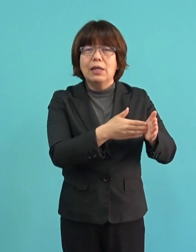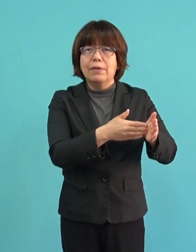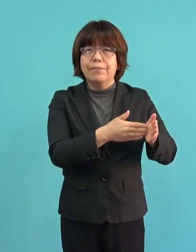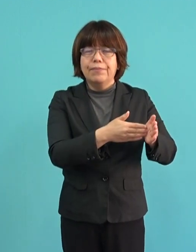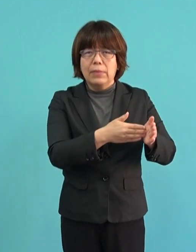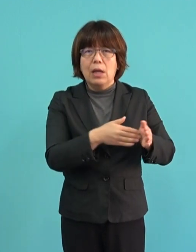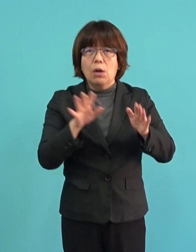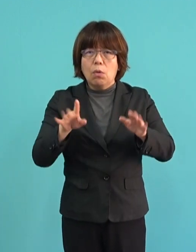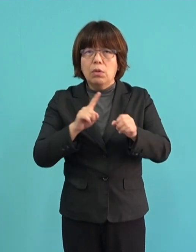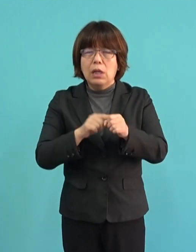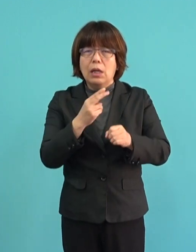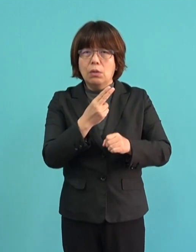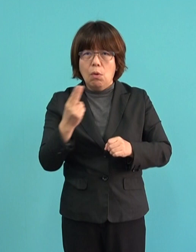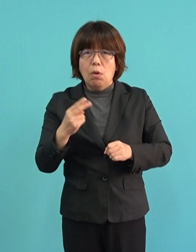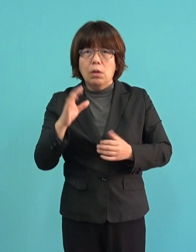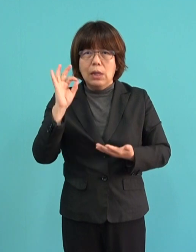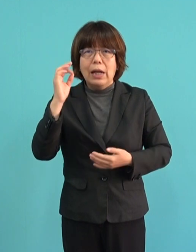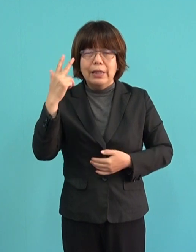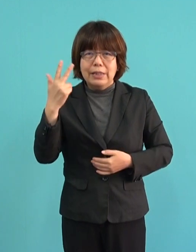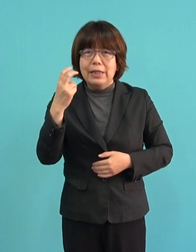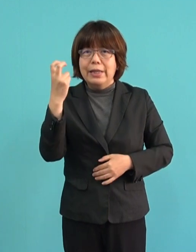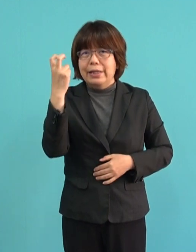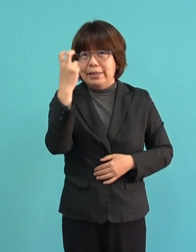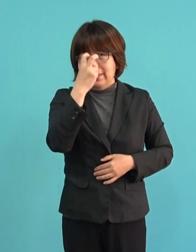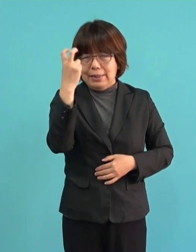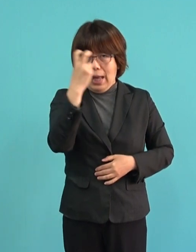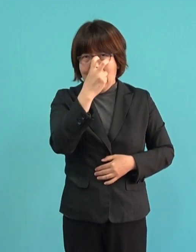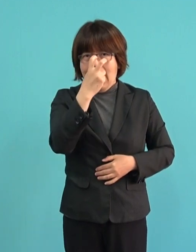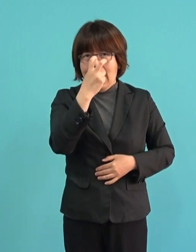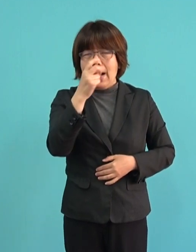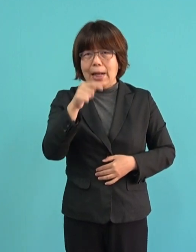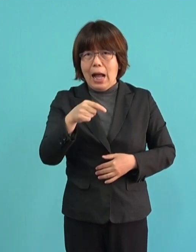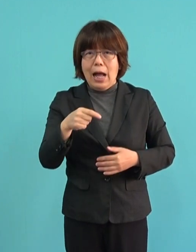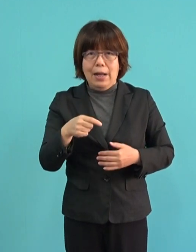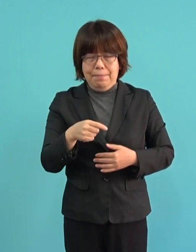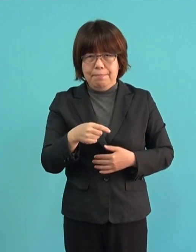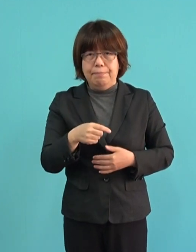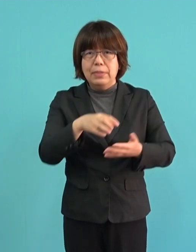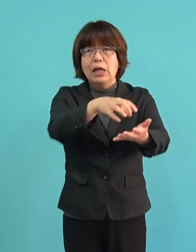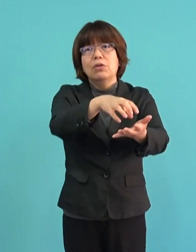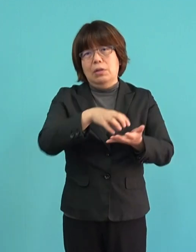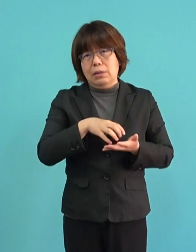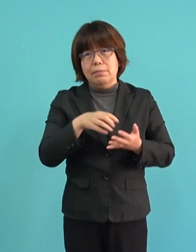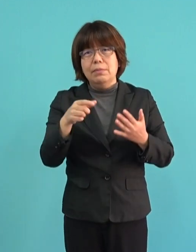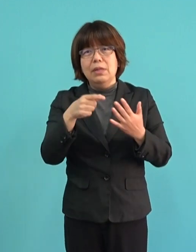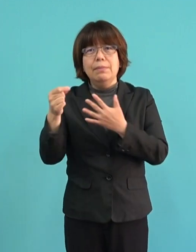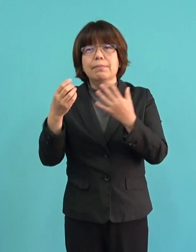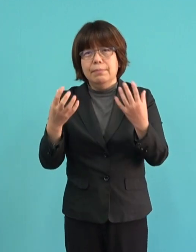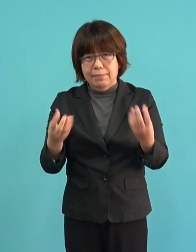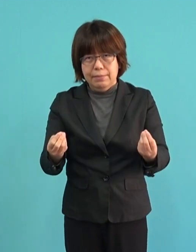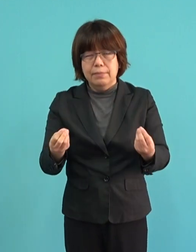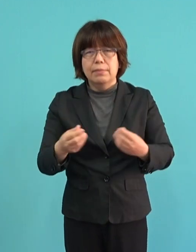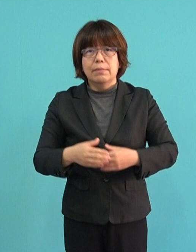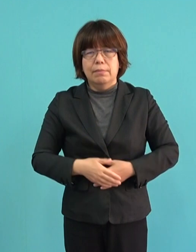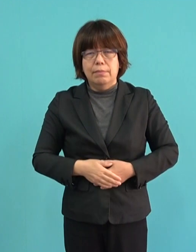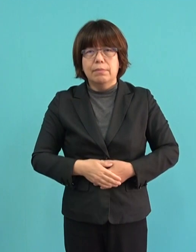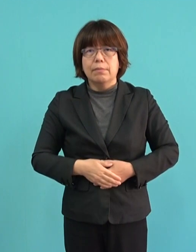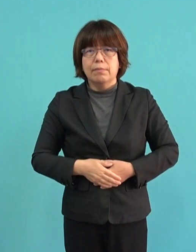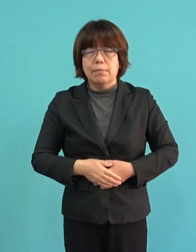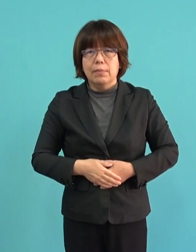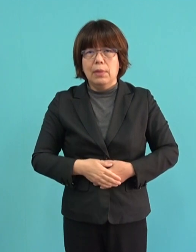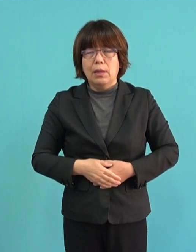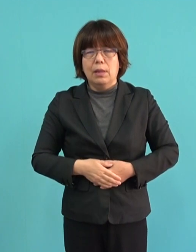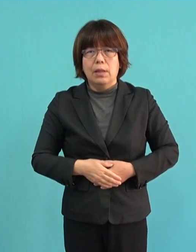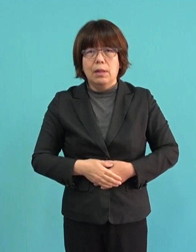今年度については奈良市の審査員が対象に選ばれたということでもございます引き続きですね